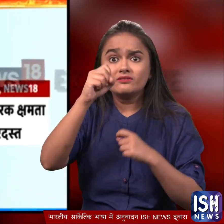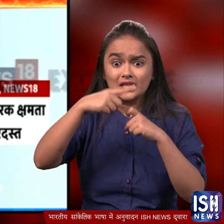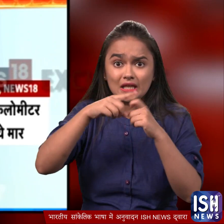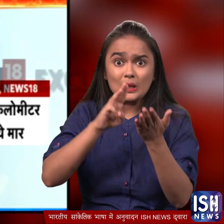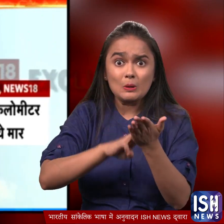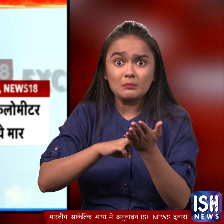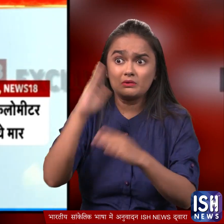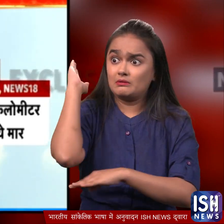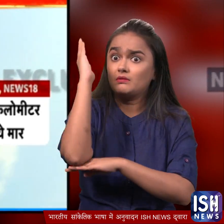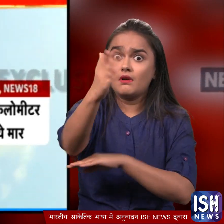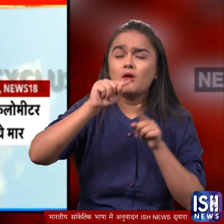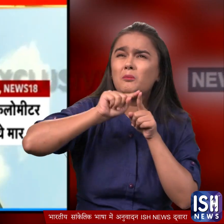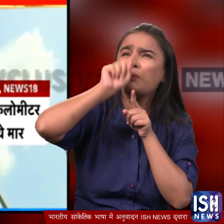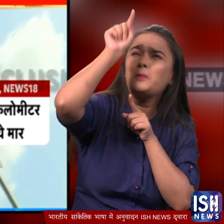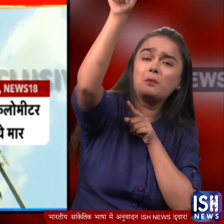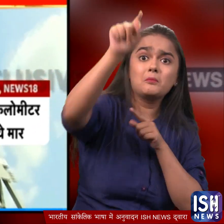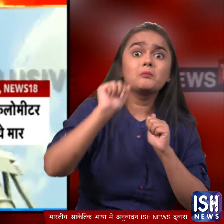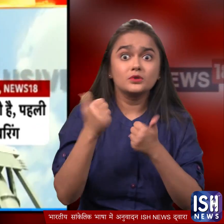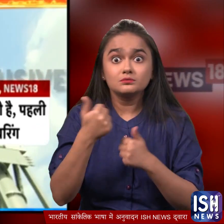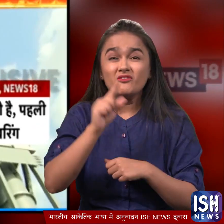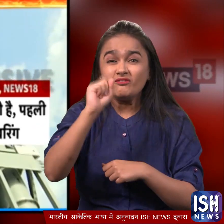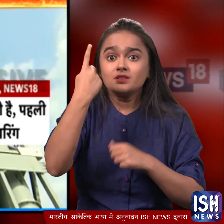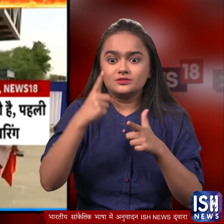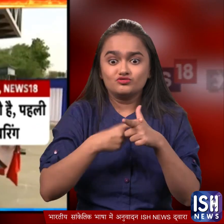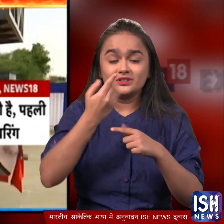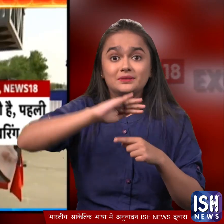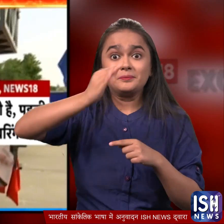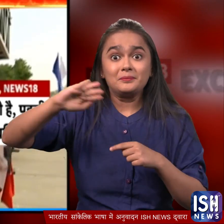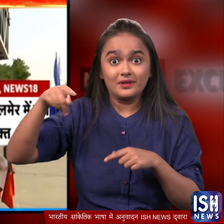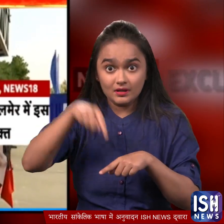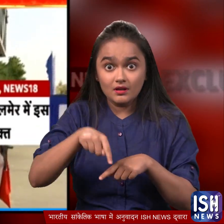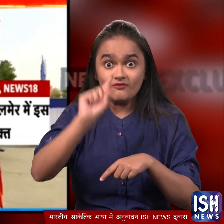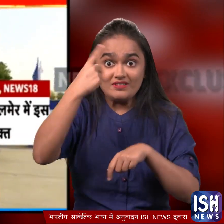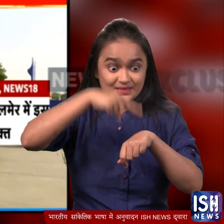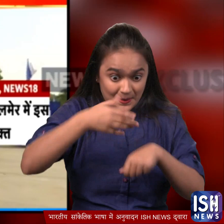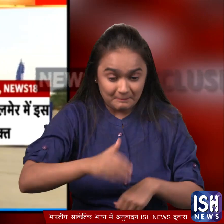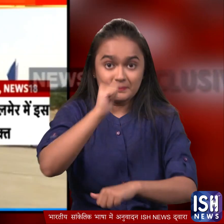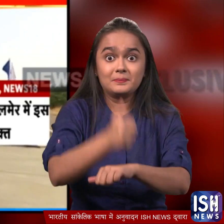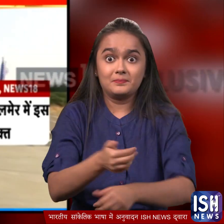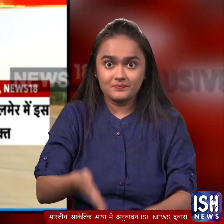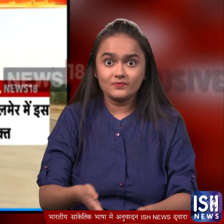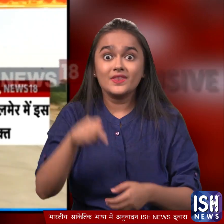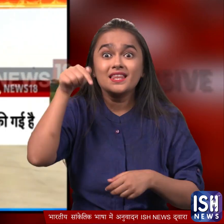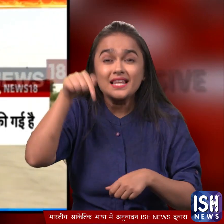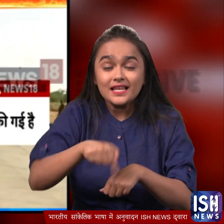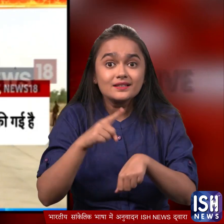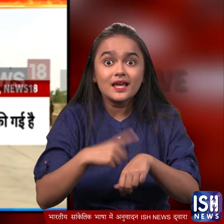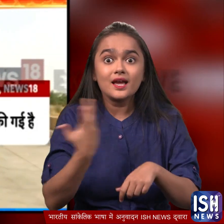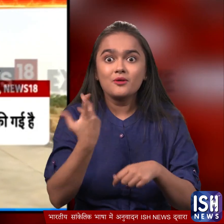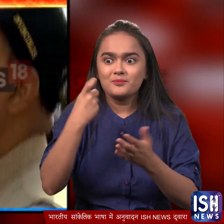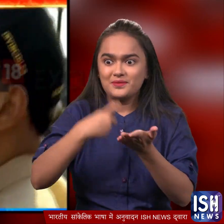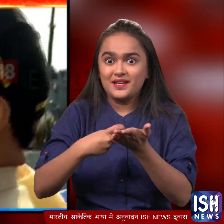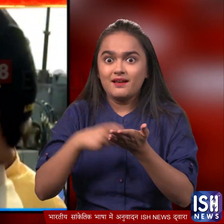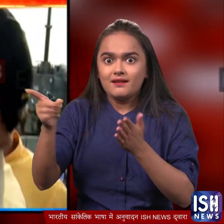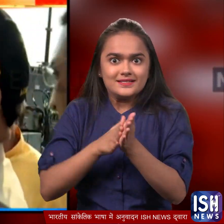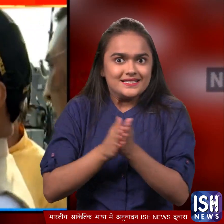क्षमता जबरदस्त है, 70 किलोमीटर तक की मार कर सकती है और पहली फायरिंग यूनिट जैसलमेर में इस वक्त जो है तैनात की गई